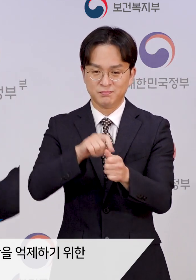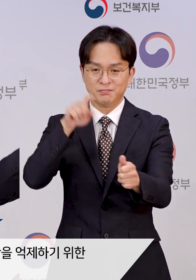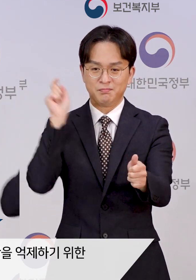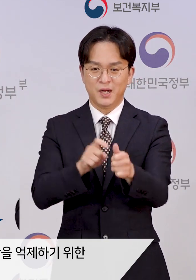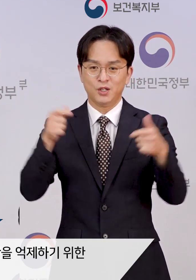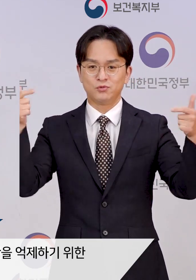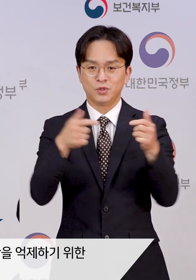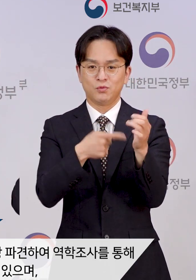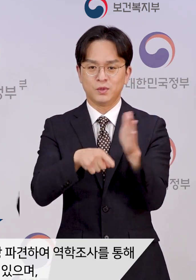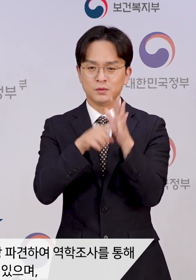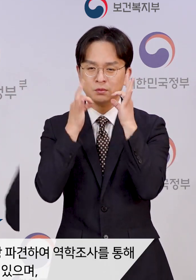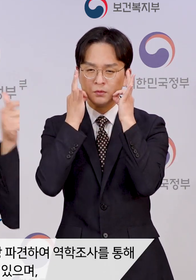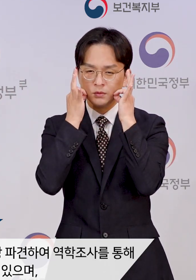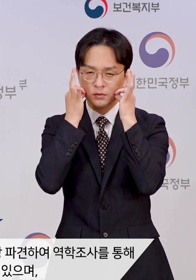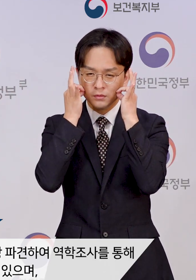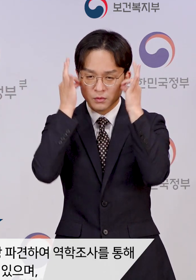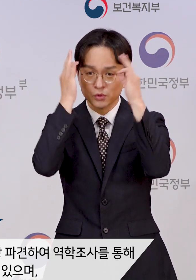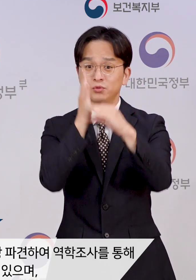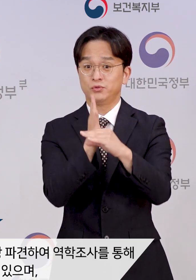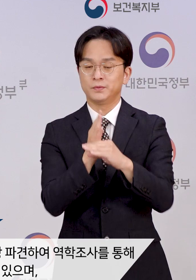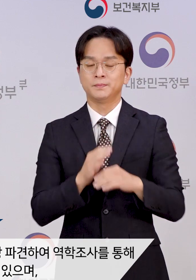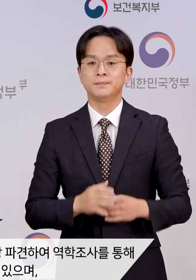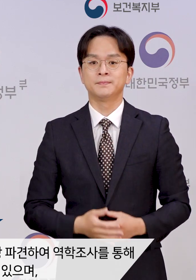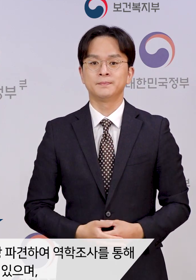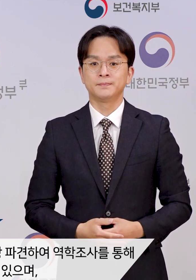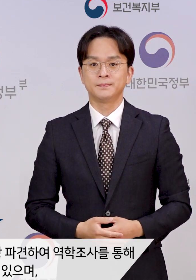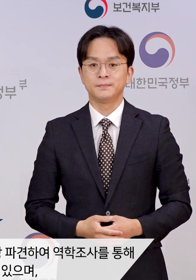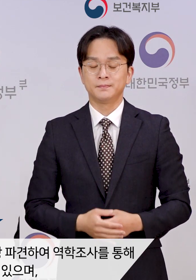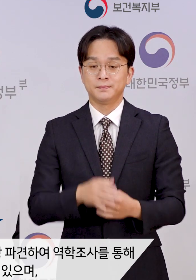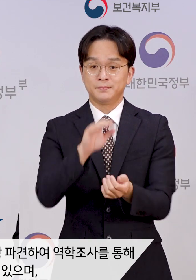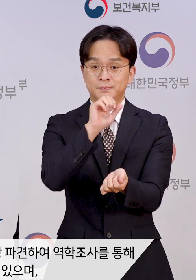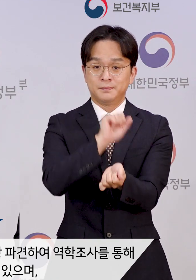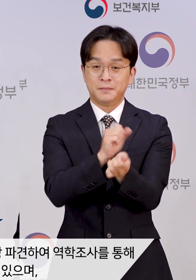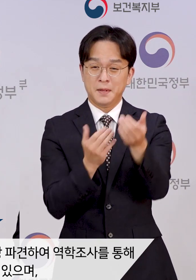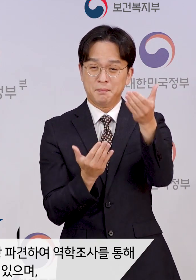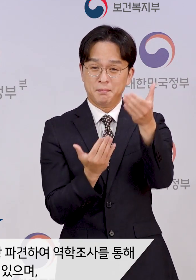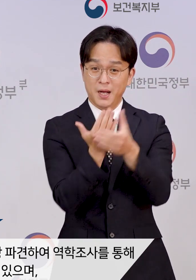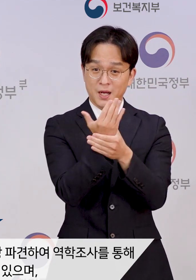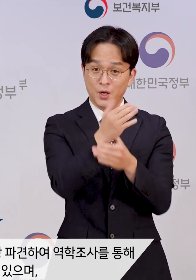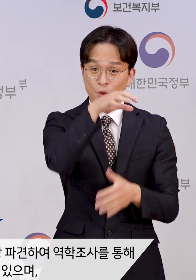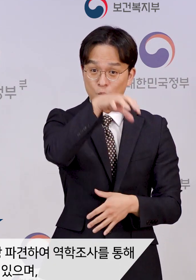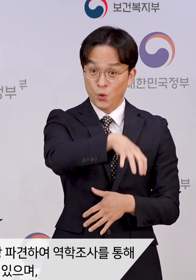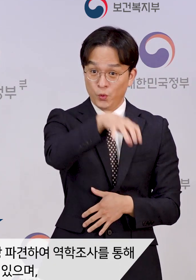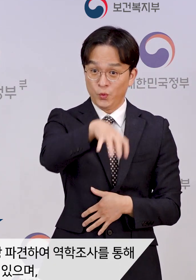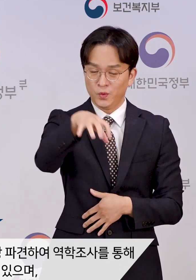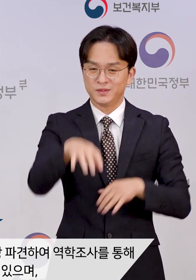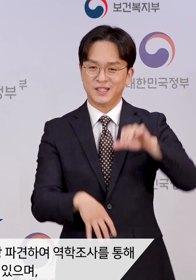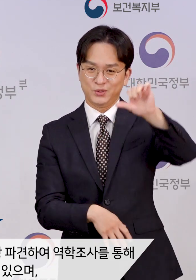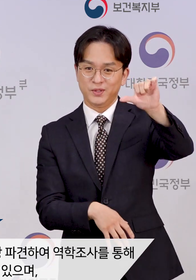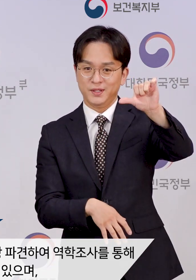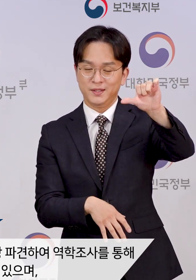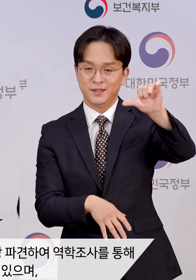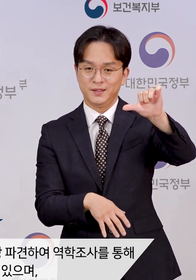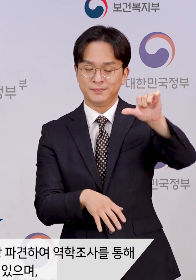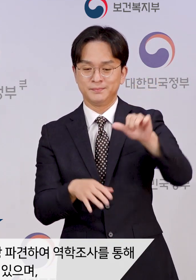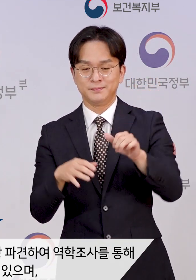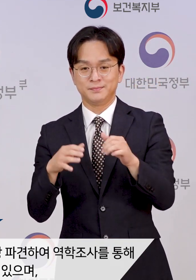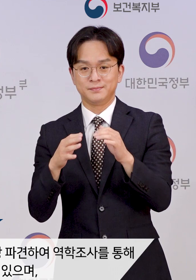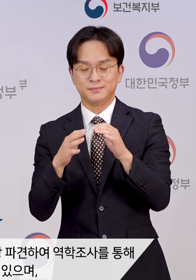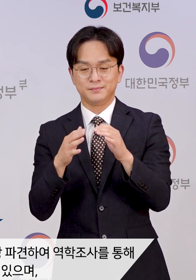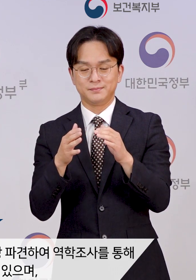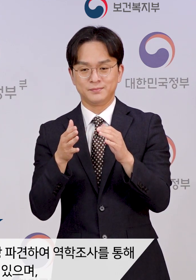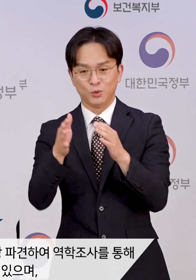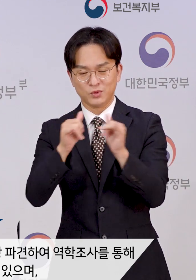있습니다. 정부는 집단 감염이 발생한 지역에 5개의 즉각 대응팀을 현장